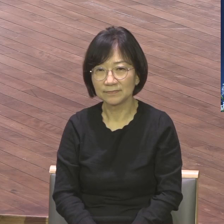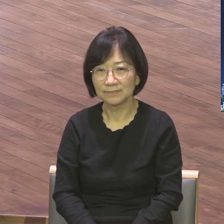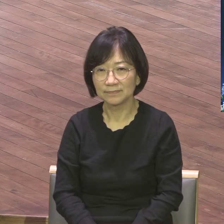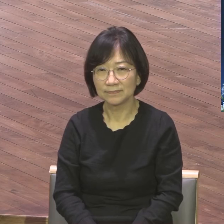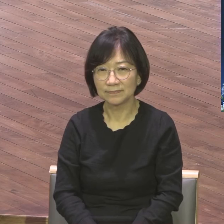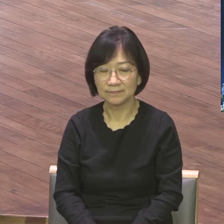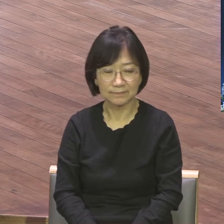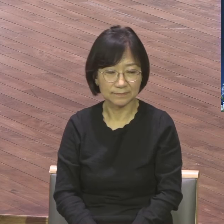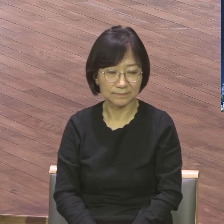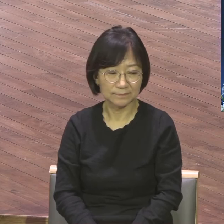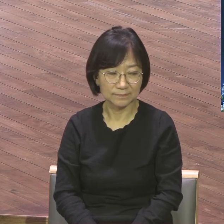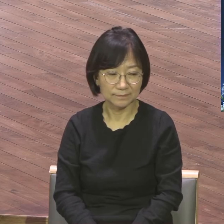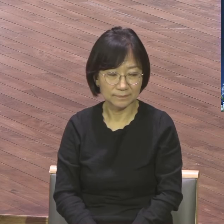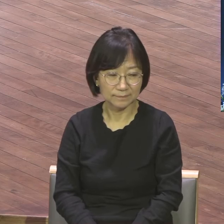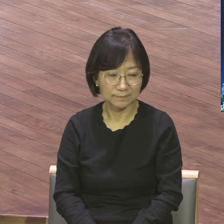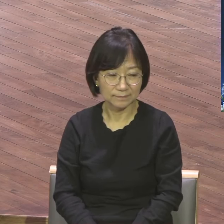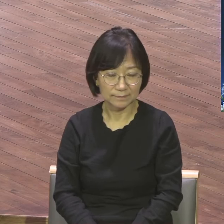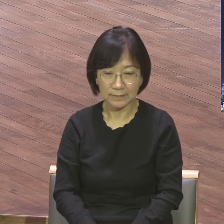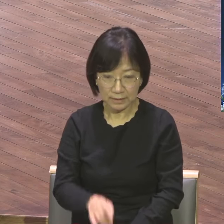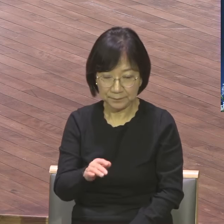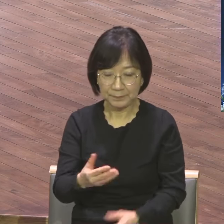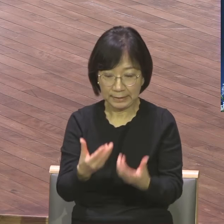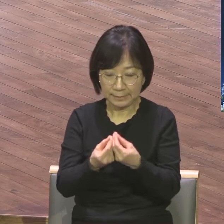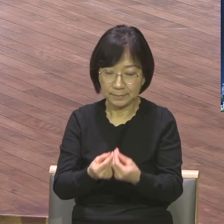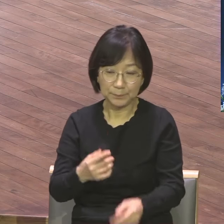교육자한테 맡겨보십시오. 정확한 복음 증거하고